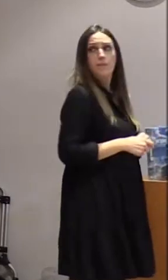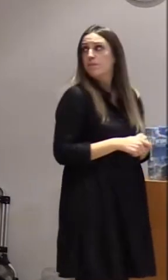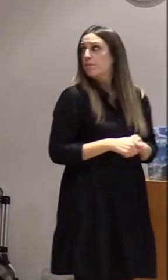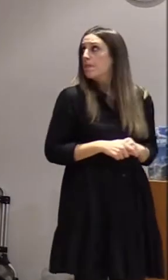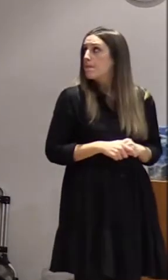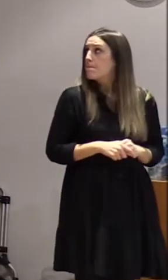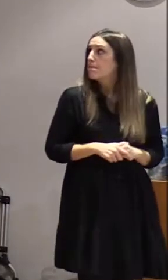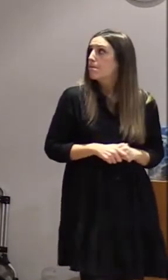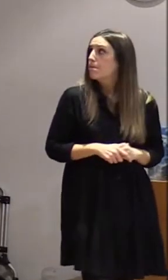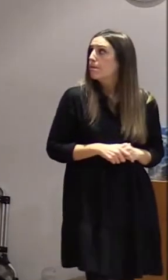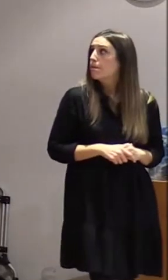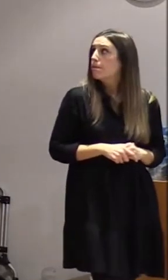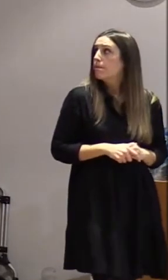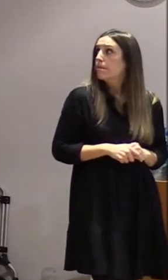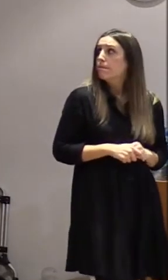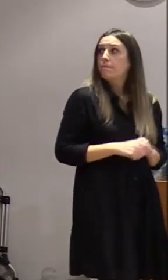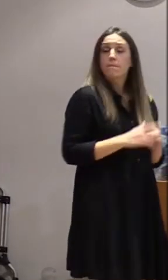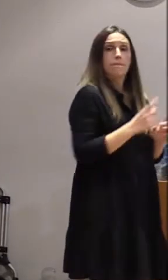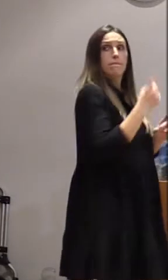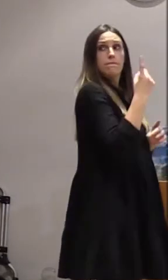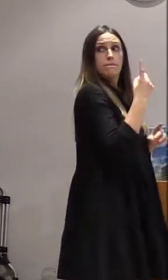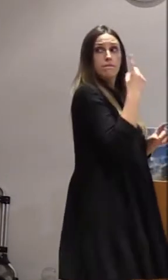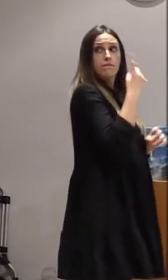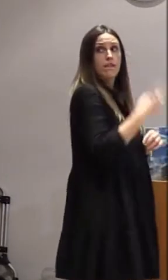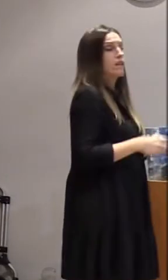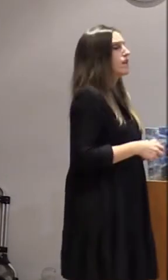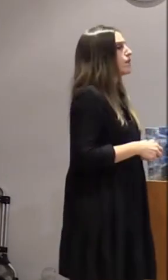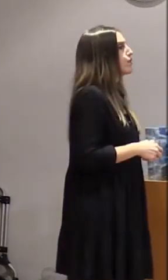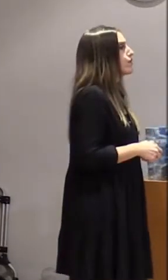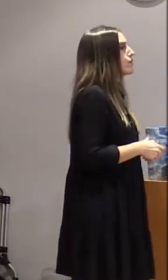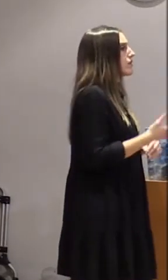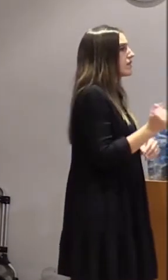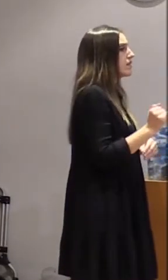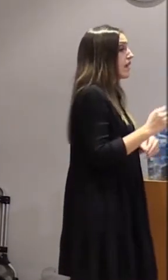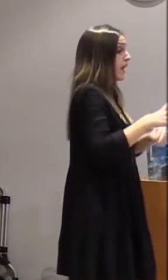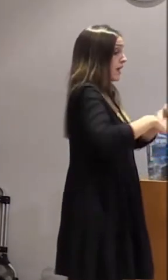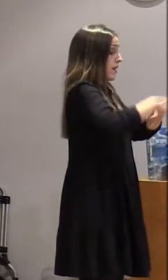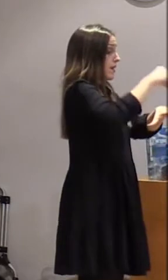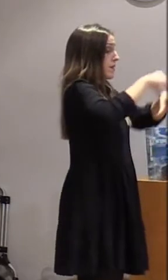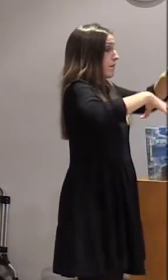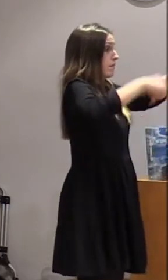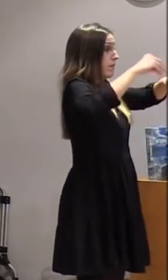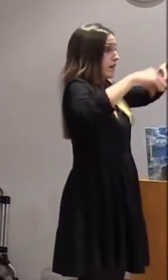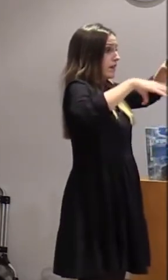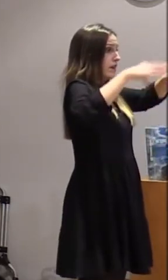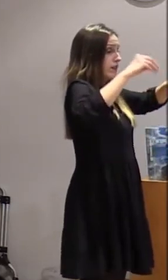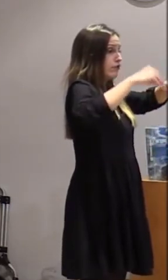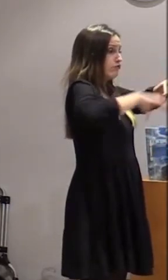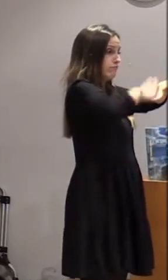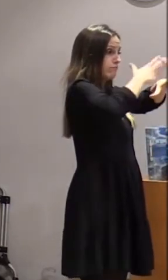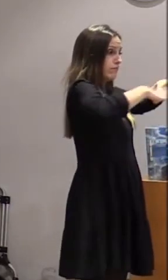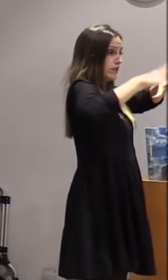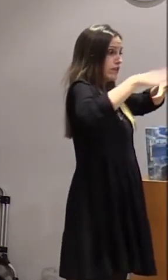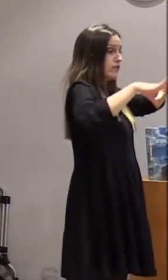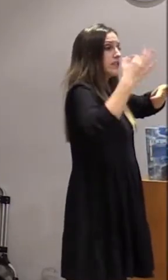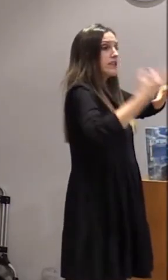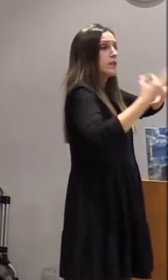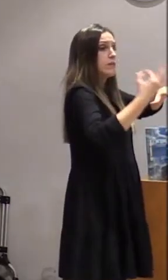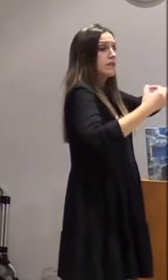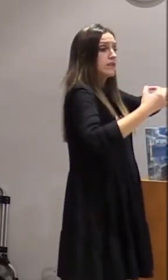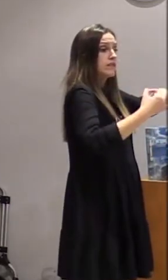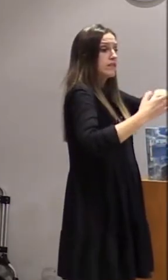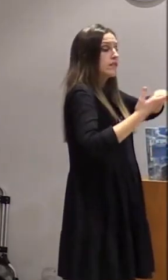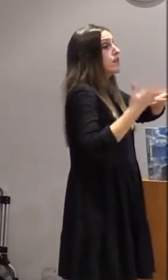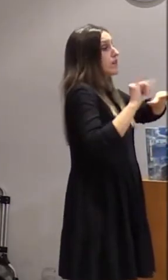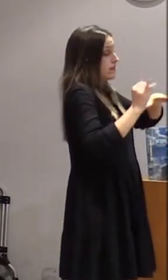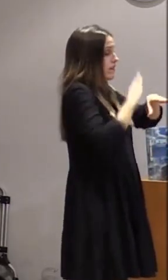Ahí. ¿Y qué tiene Dalí al norte? Que lo hemos visto en el cuadro de su hermano. Los Pirineos. ¿Y qué pasa cuando sopla viento del norte a los Pirineos? Que se